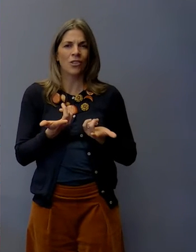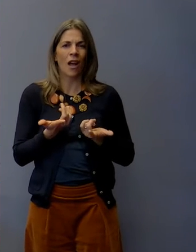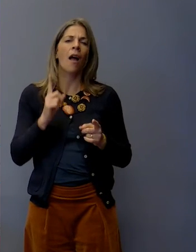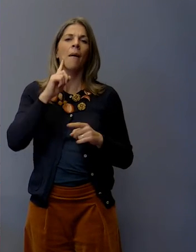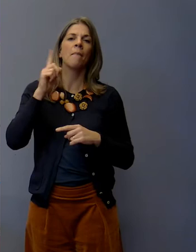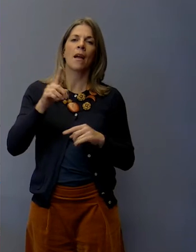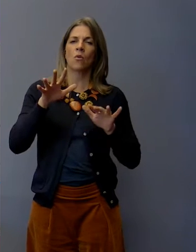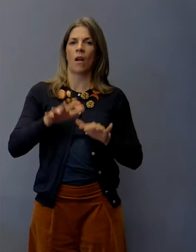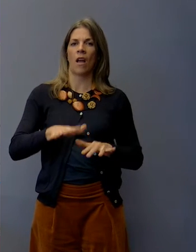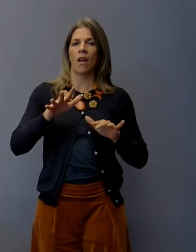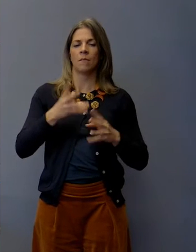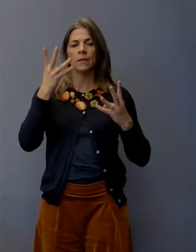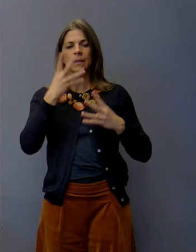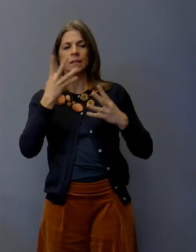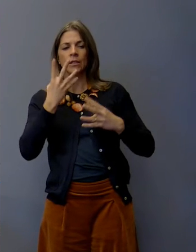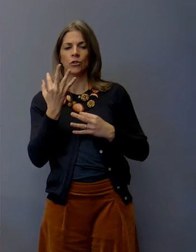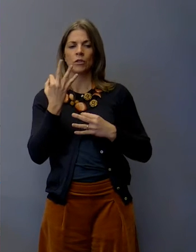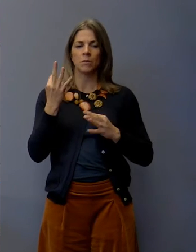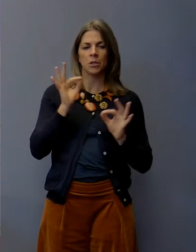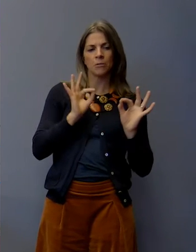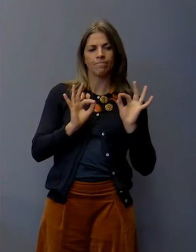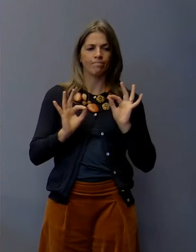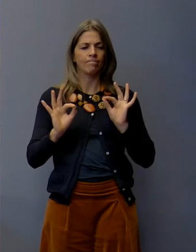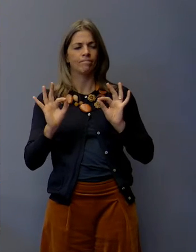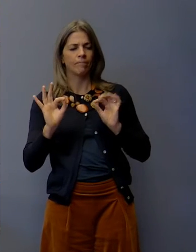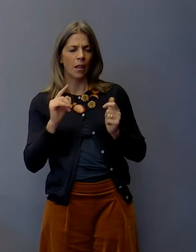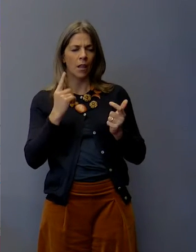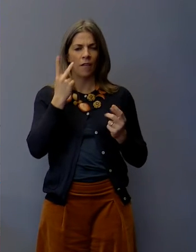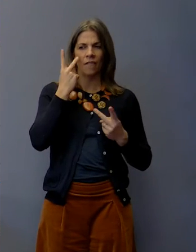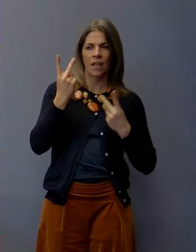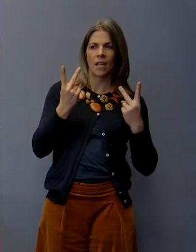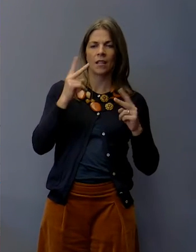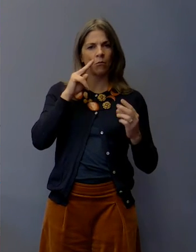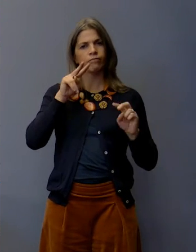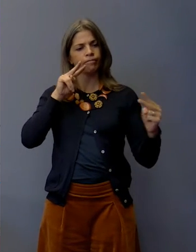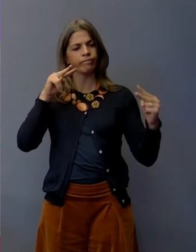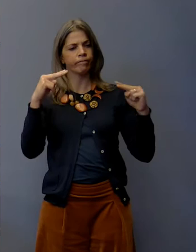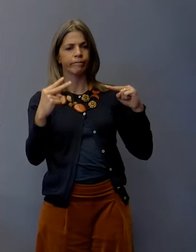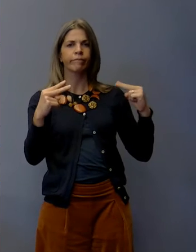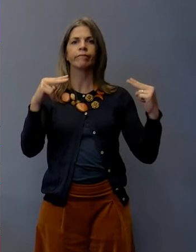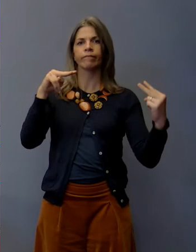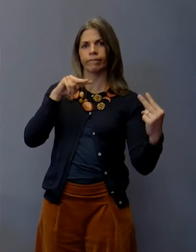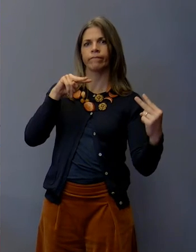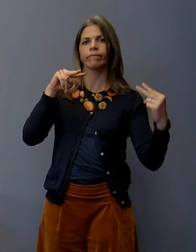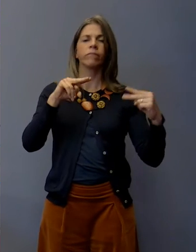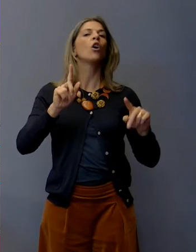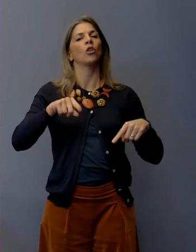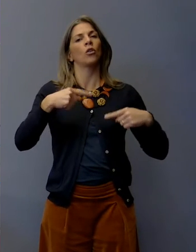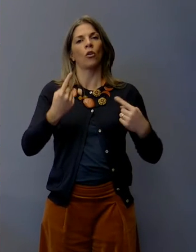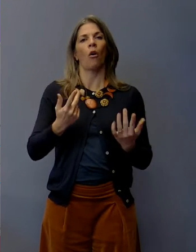con un ragionamento che equilibrato che tiene conto di tutte le esigenze della città andrebbe fatto e poi c'è un altro elemento